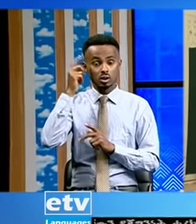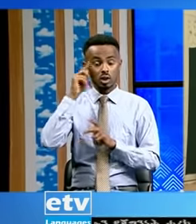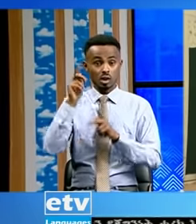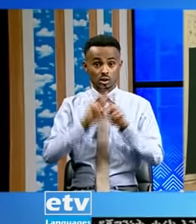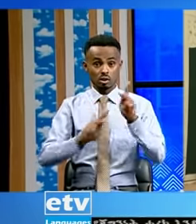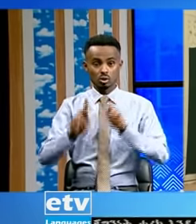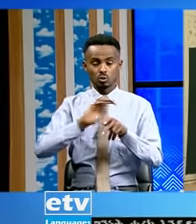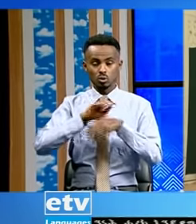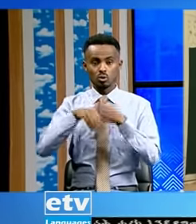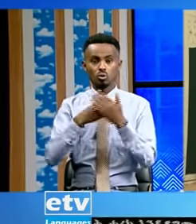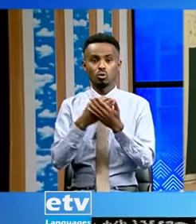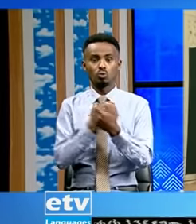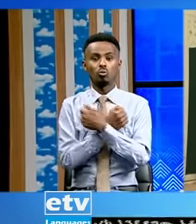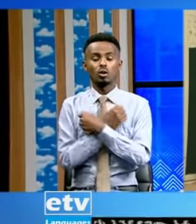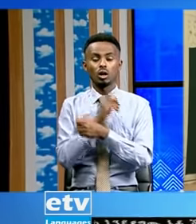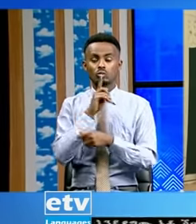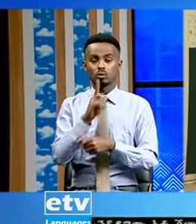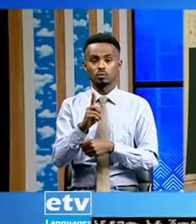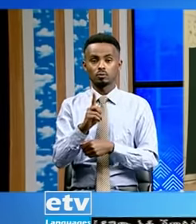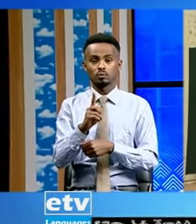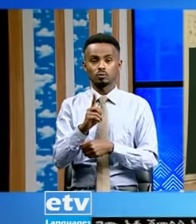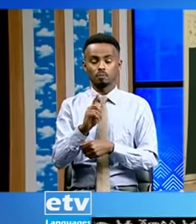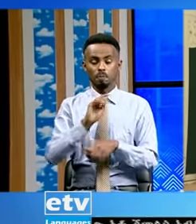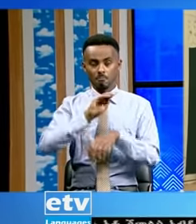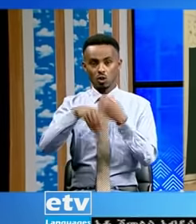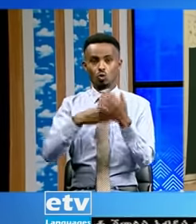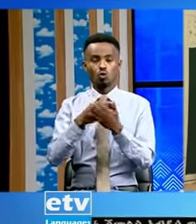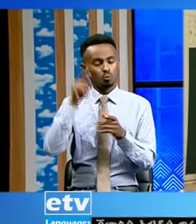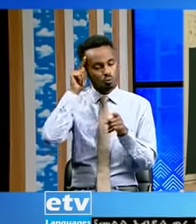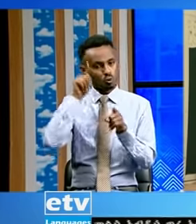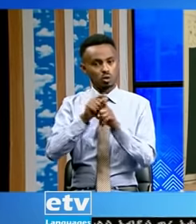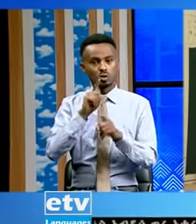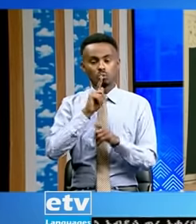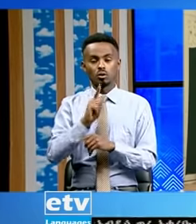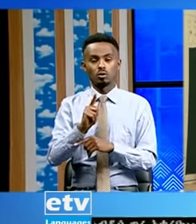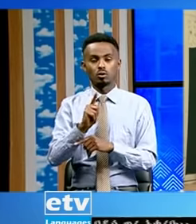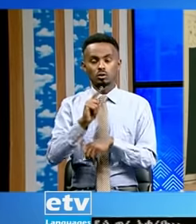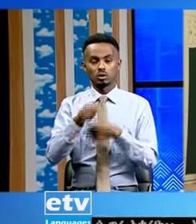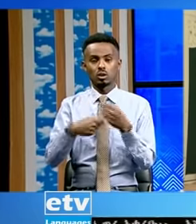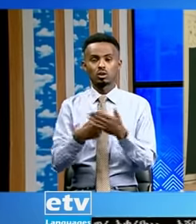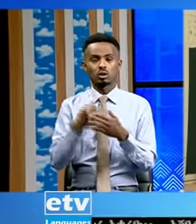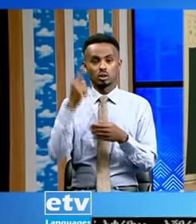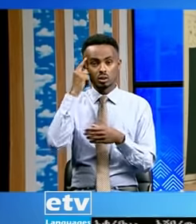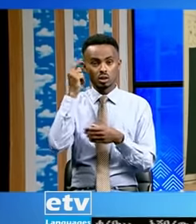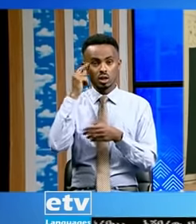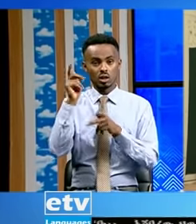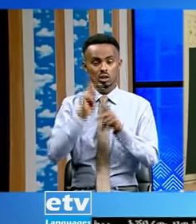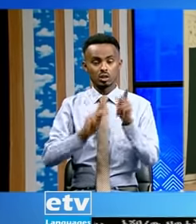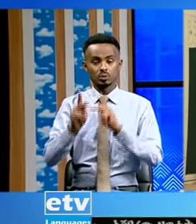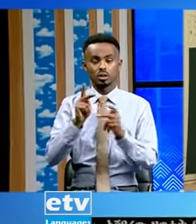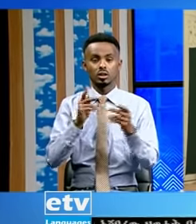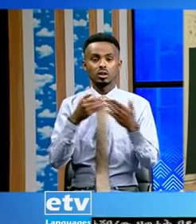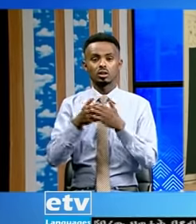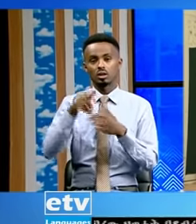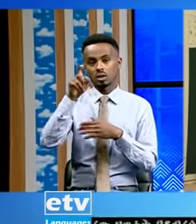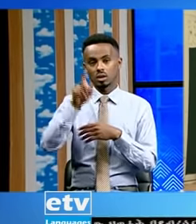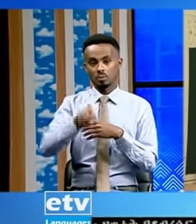ለትግራይ ህዝብ ሁሉም ወዳጁ ነው ሁሉም ወንድሙ ነው። ስለዚህ ትግራይ ህዝብም